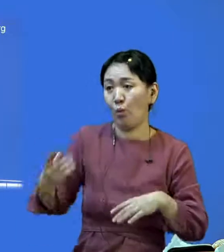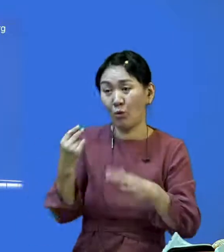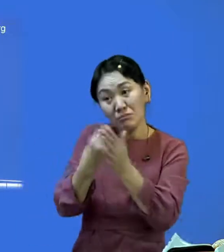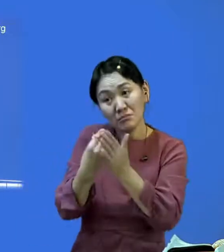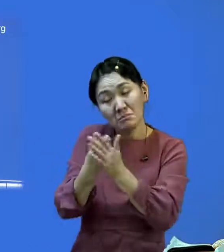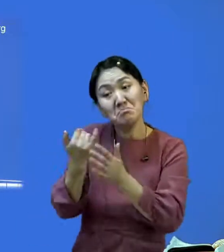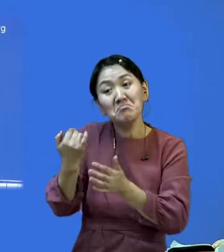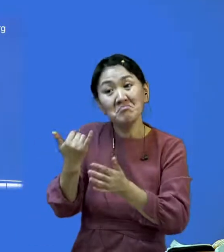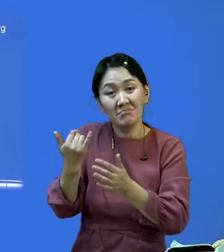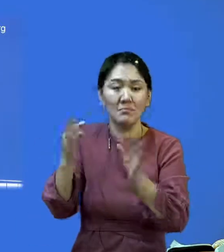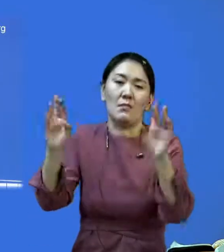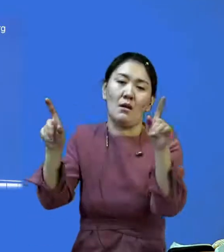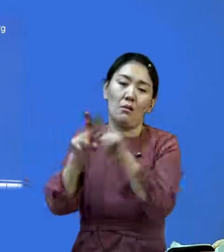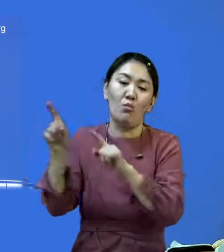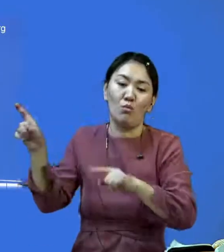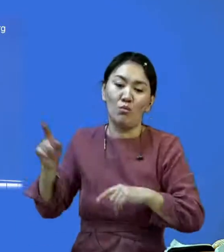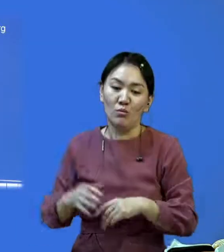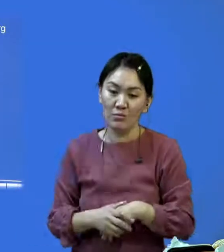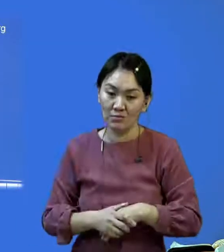тийм